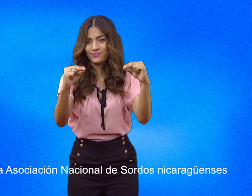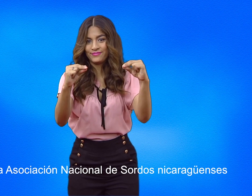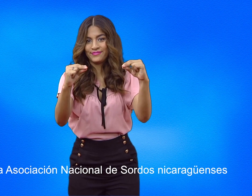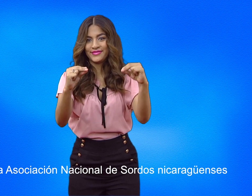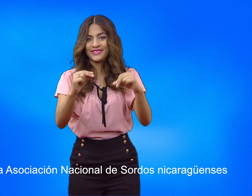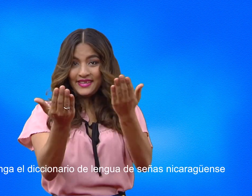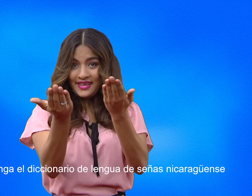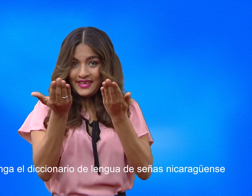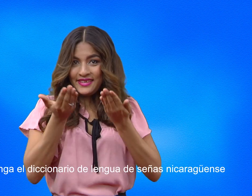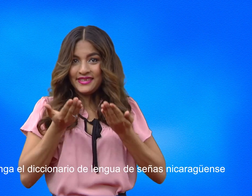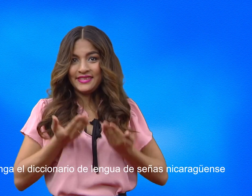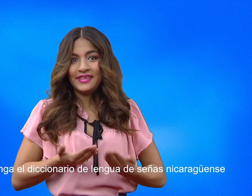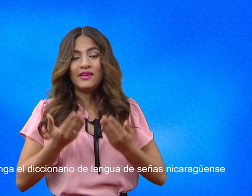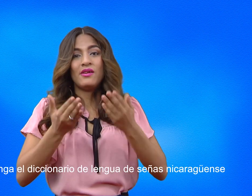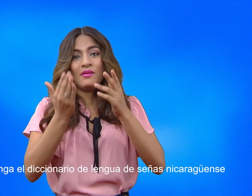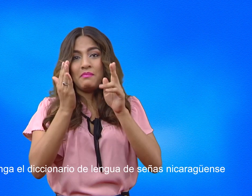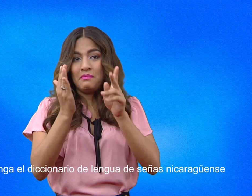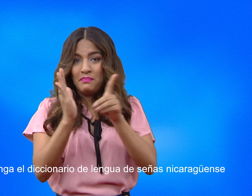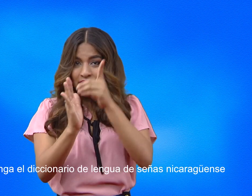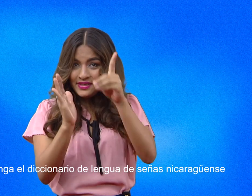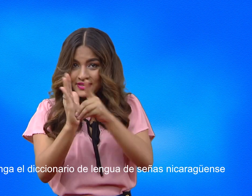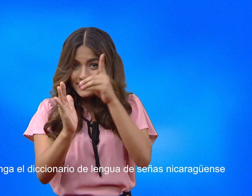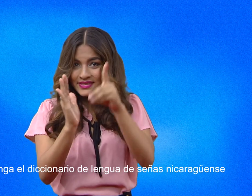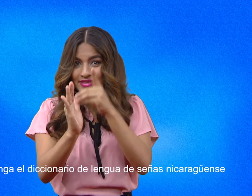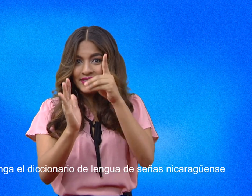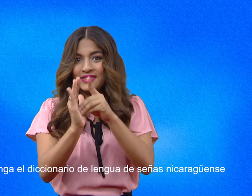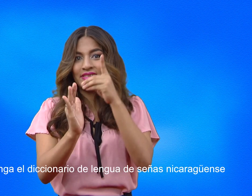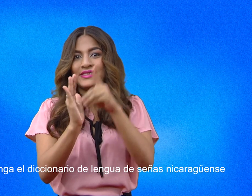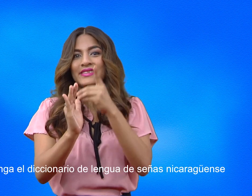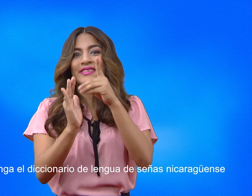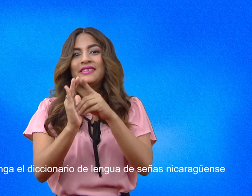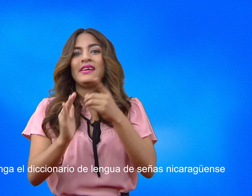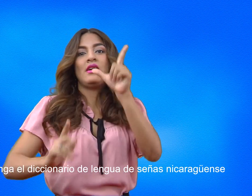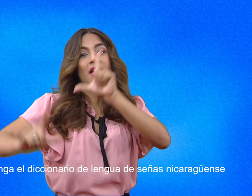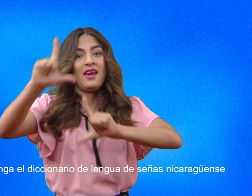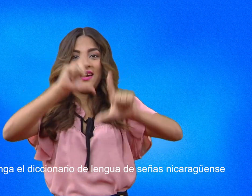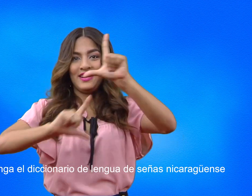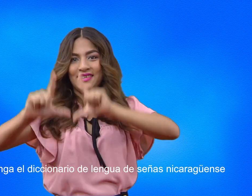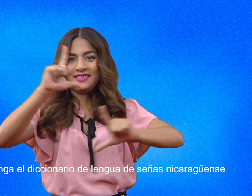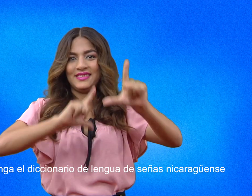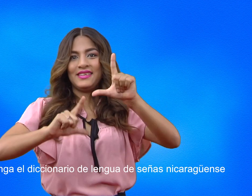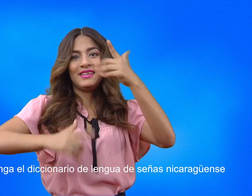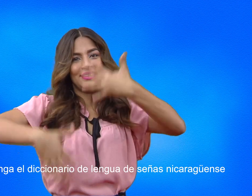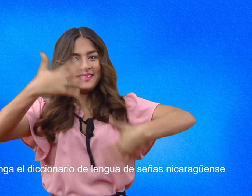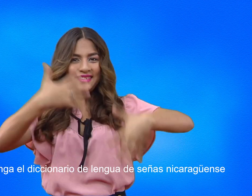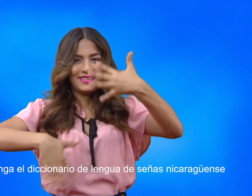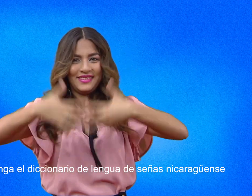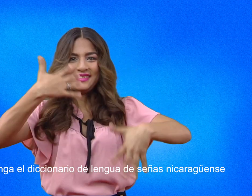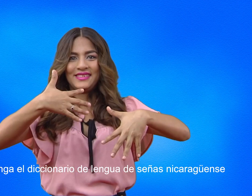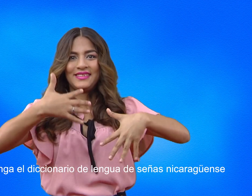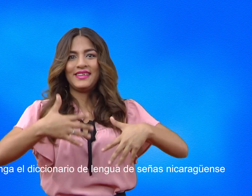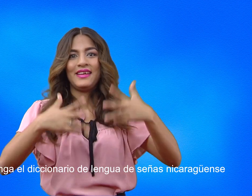Nicaragüense y obtengan diccionario de lenguaje de